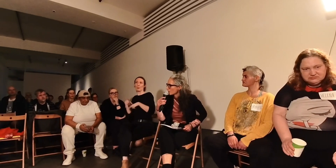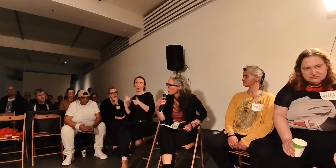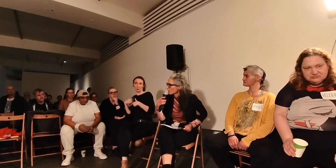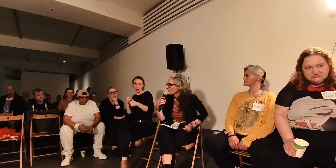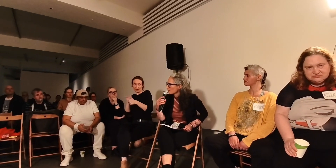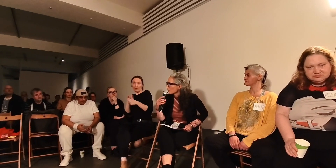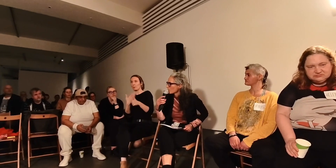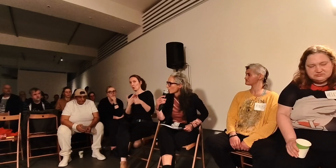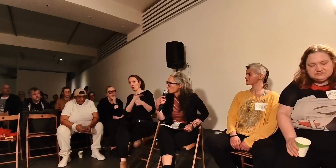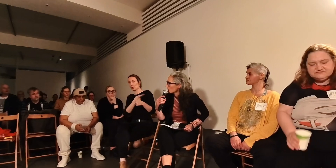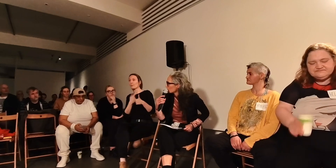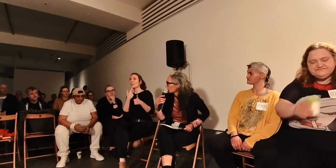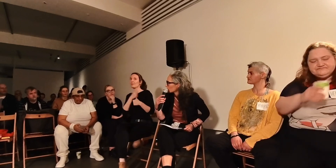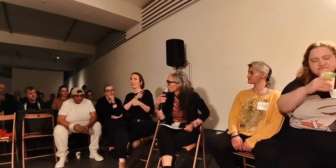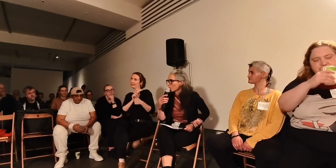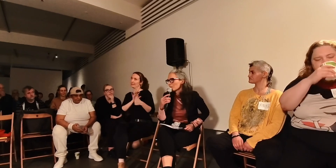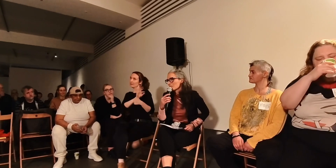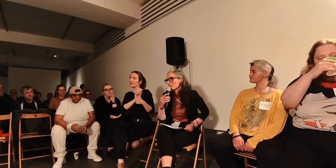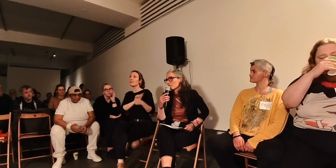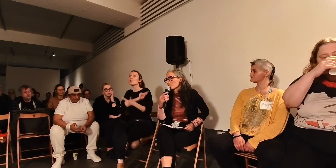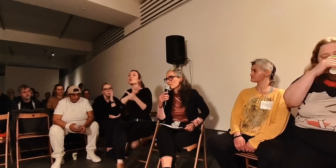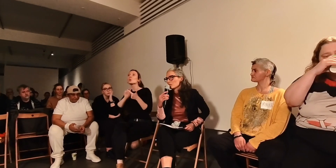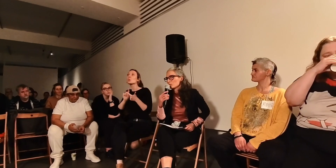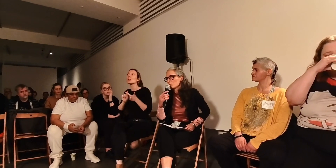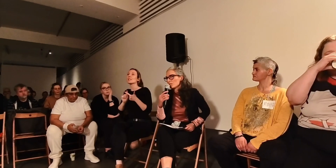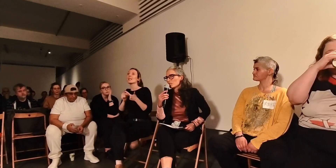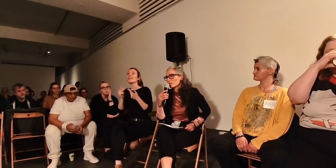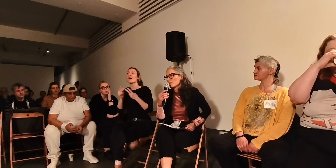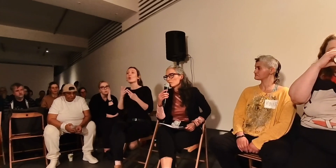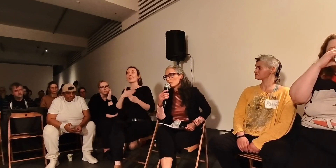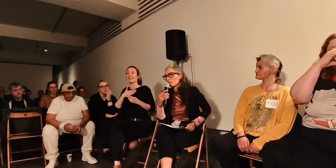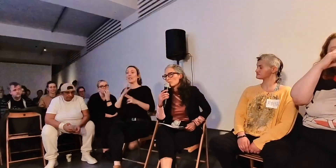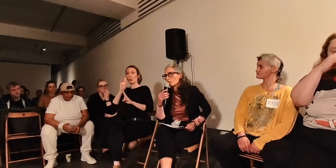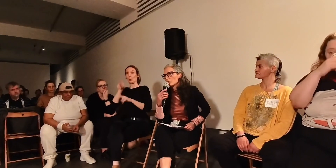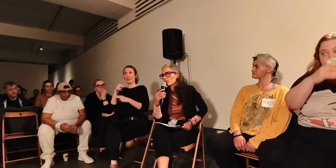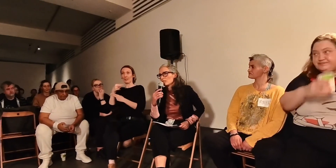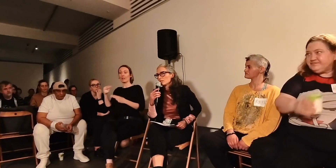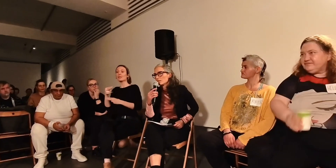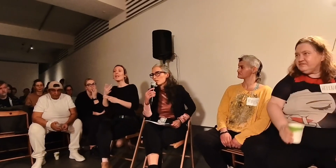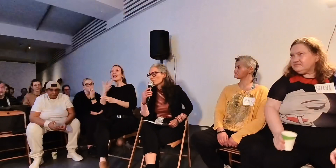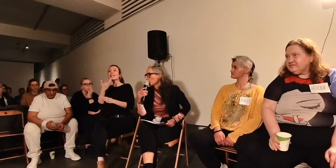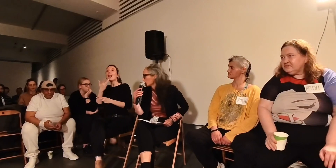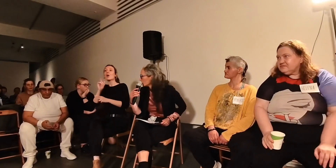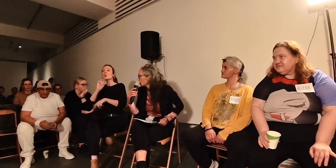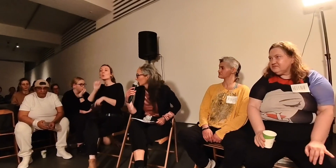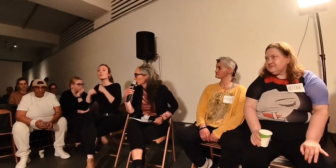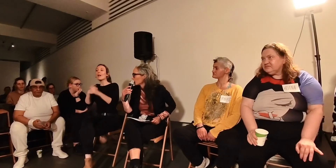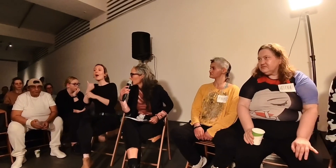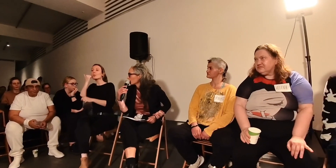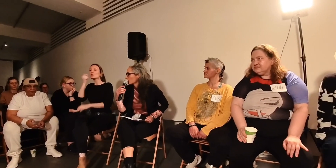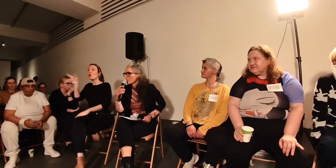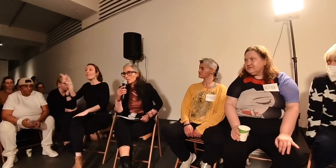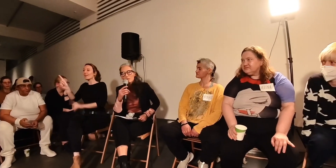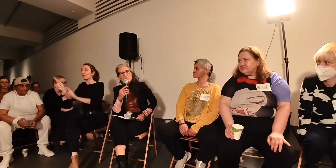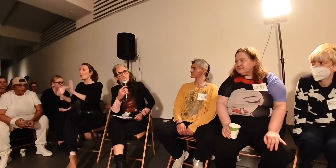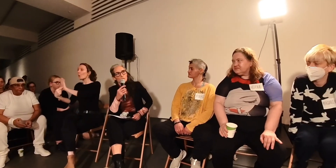ten, že vlastně je důležité se tou reprezentací i v tom umění zabývat proto, protože kromě médií to